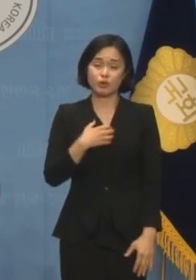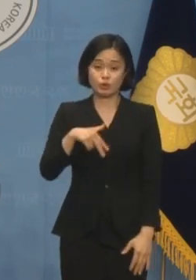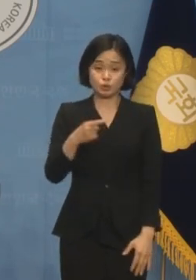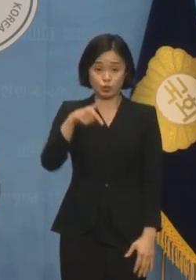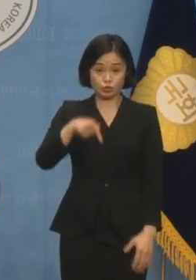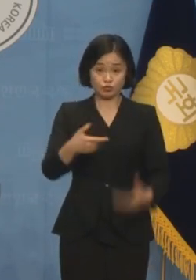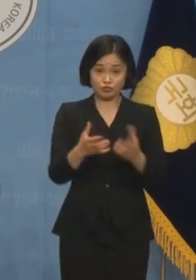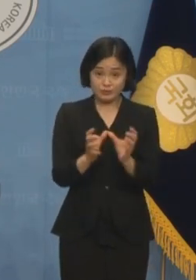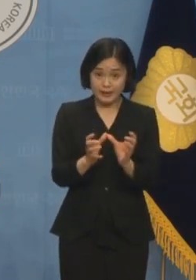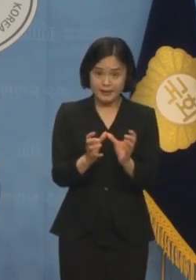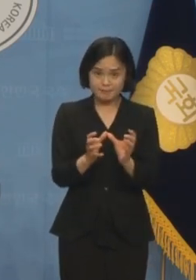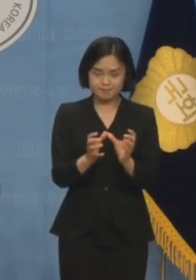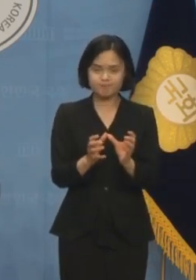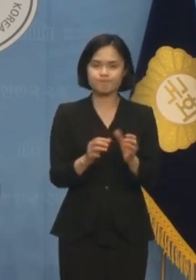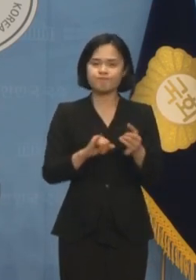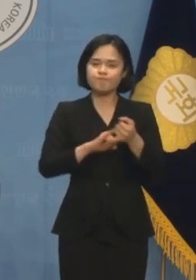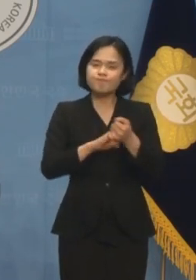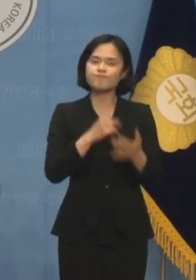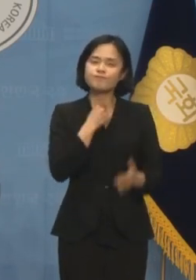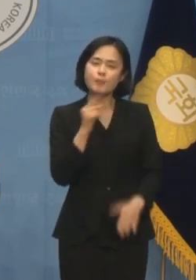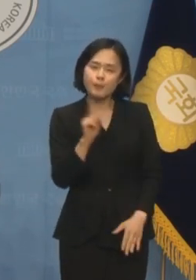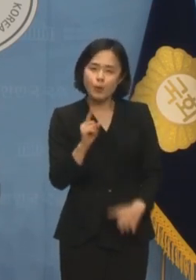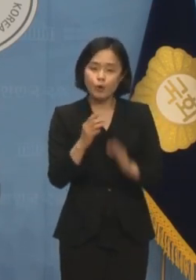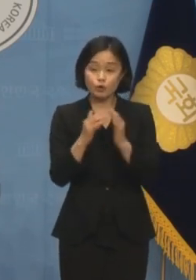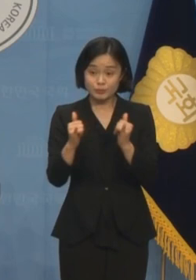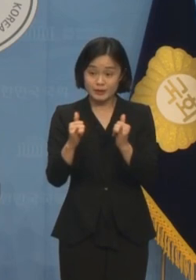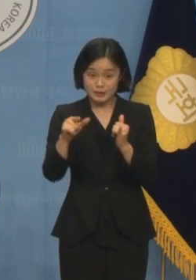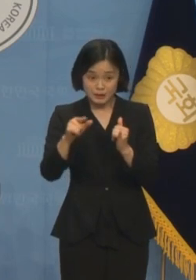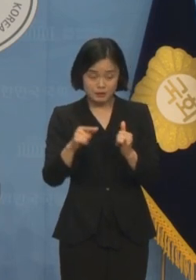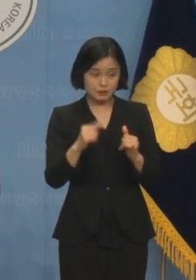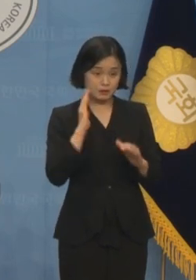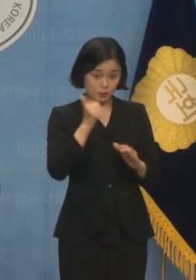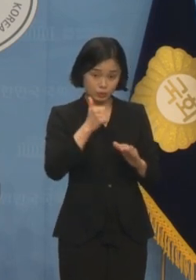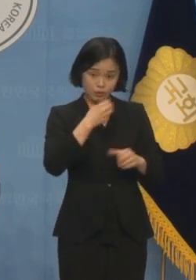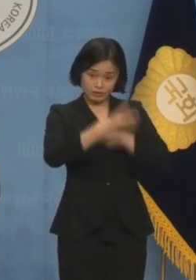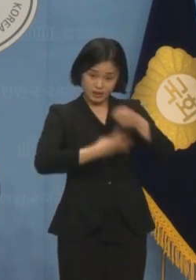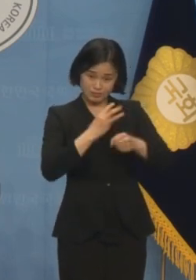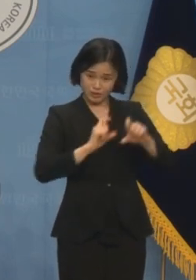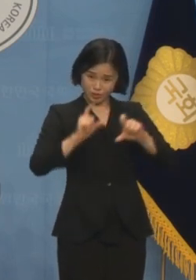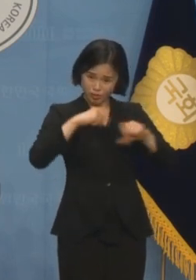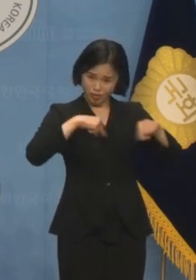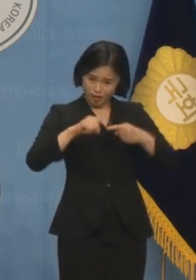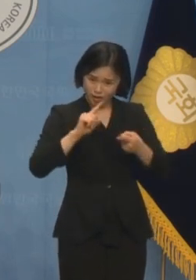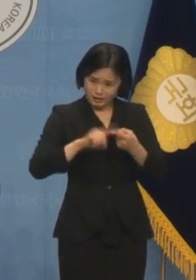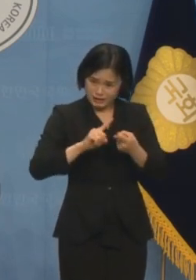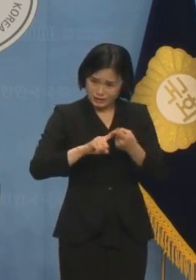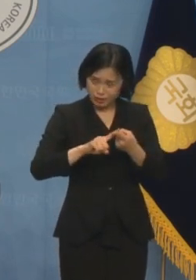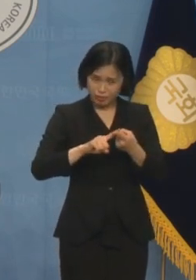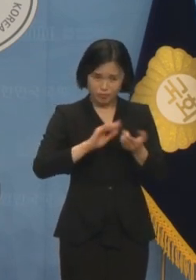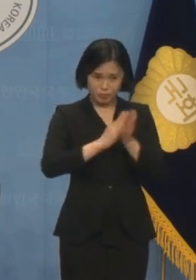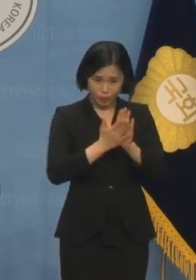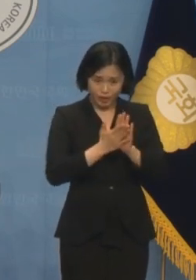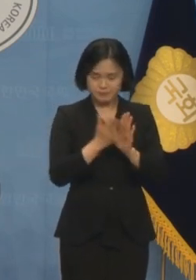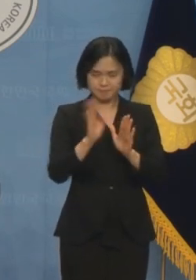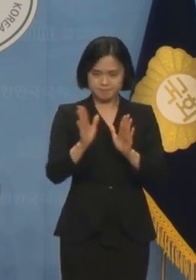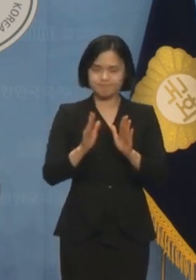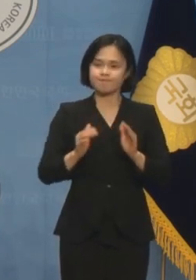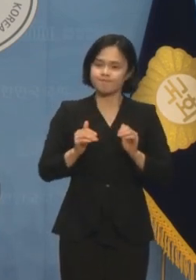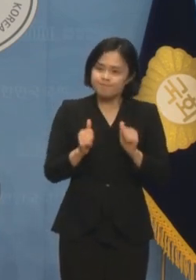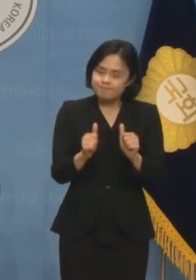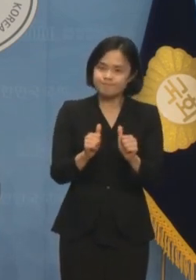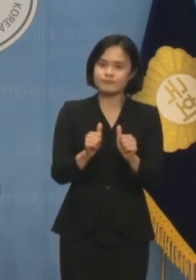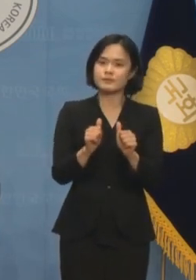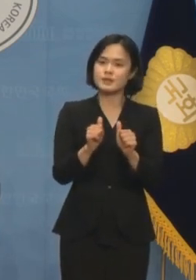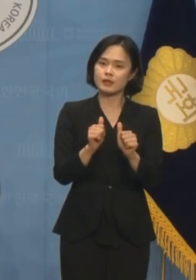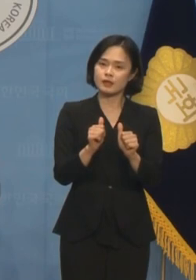길다는 민심에 화답하겠습니다. 국민을 주인으로 받들지 않는 윤석열 정권은 국민의 삶에